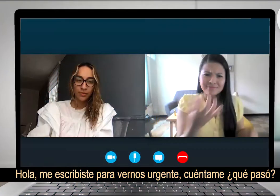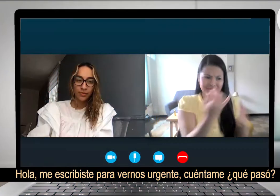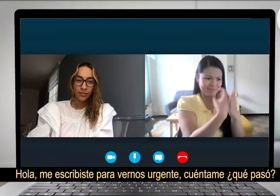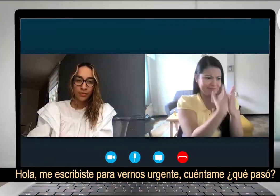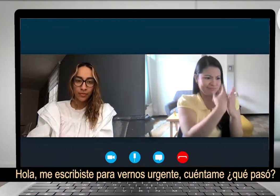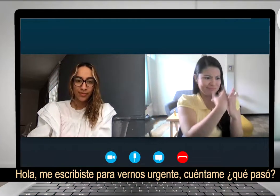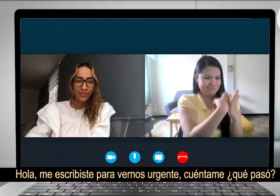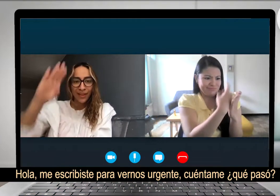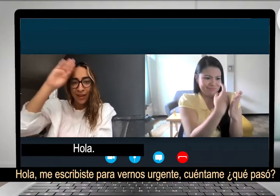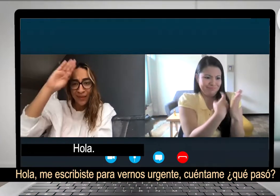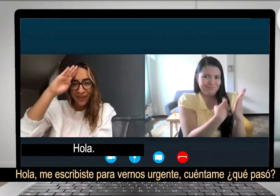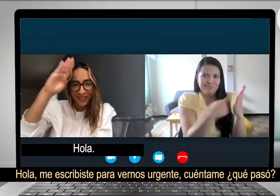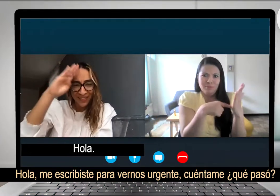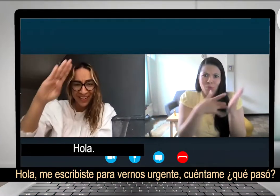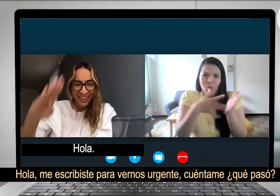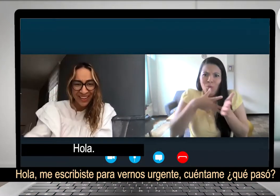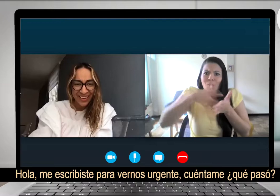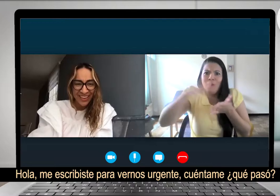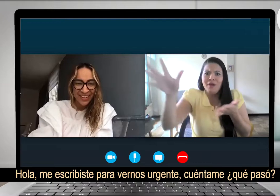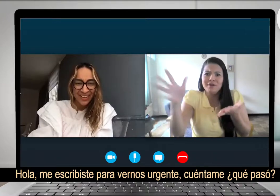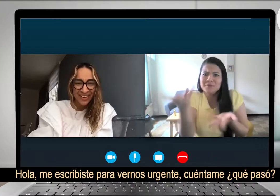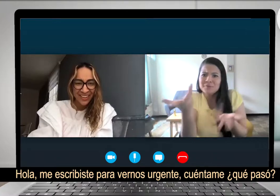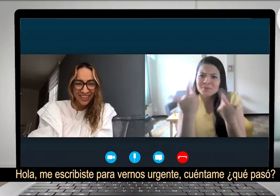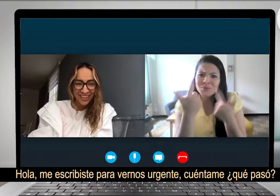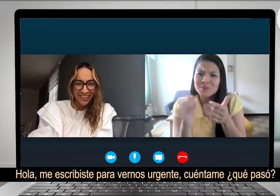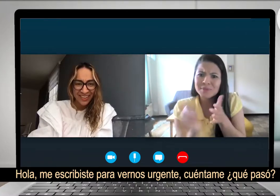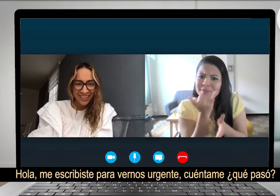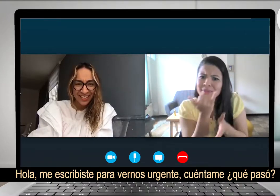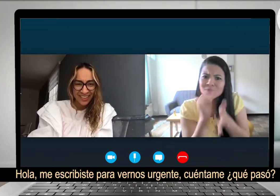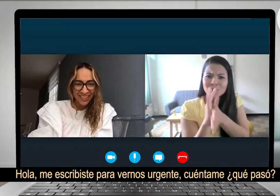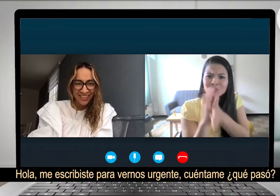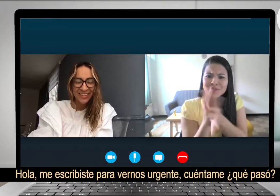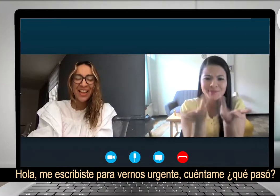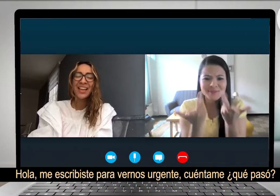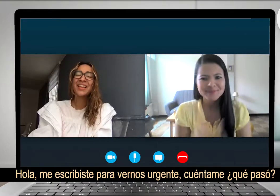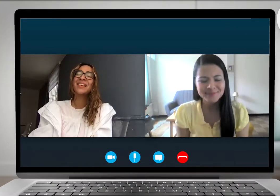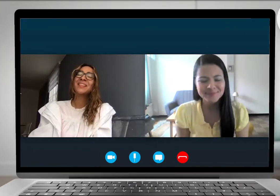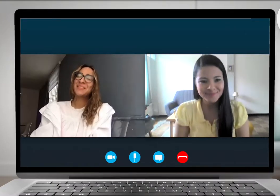Hola, me escribiste para vernos urgente. Cuéntame, ¿qué pasó?